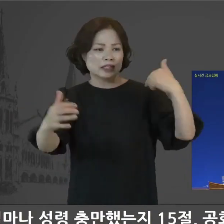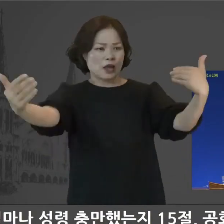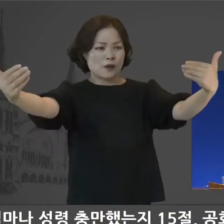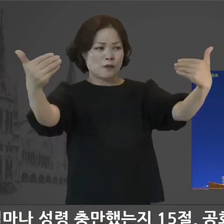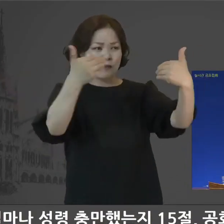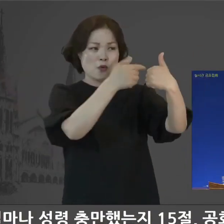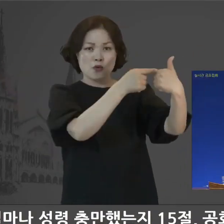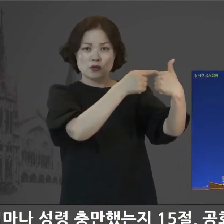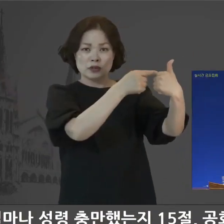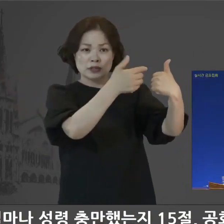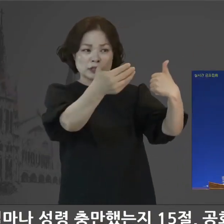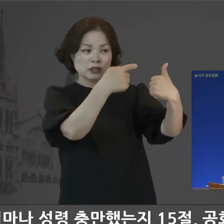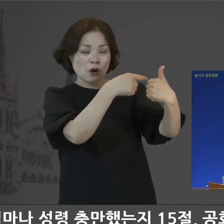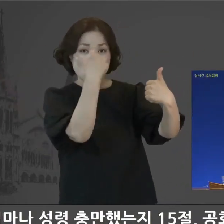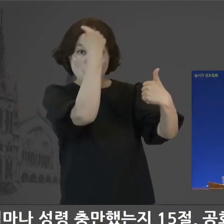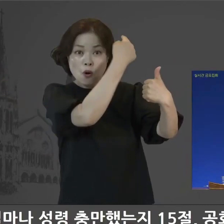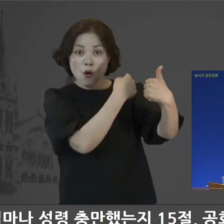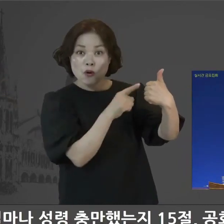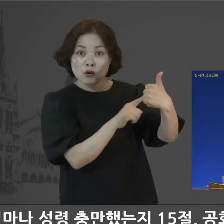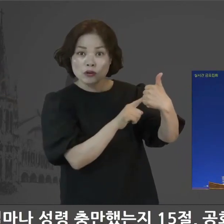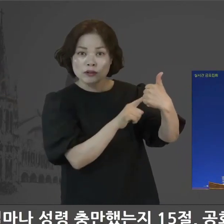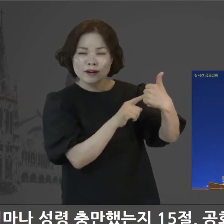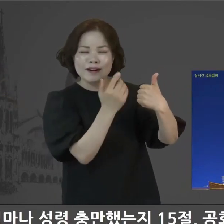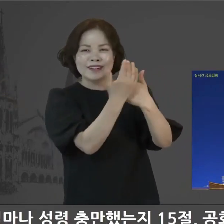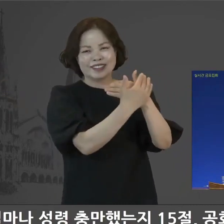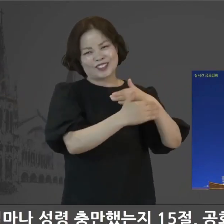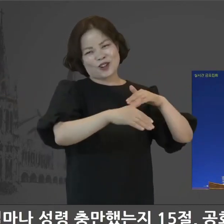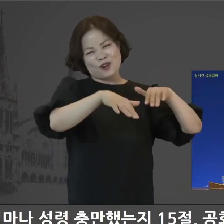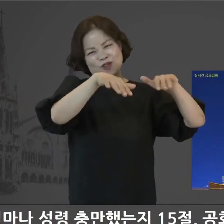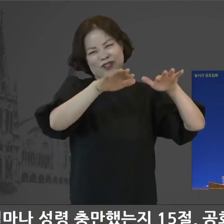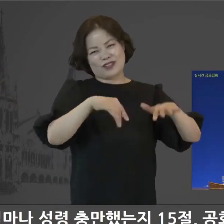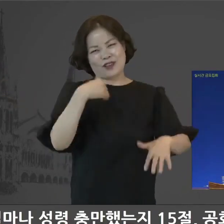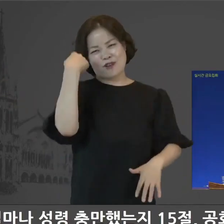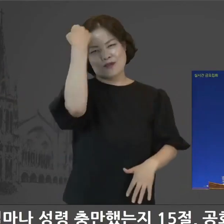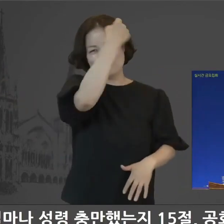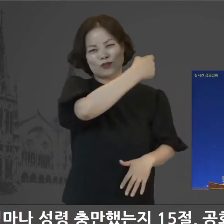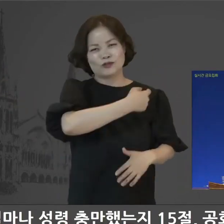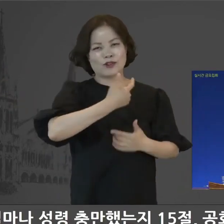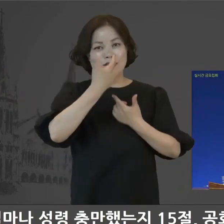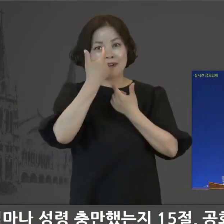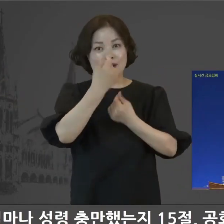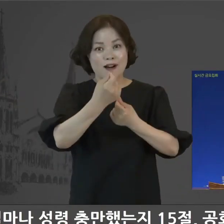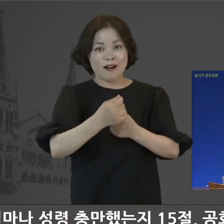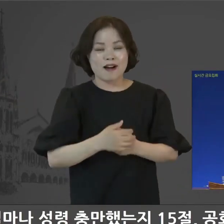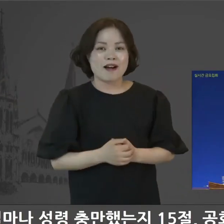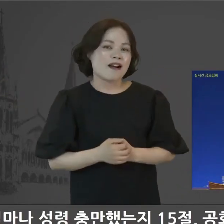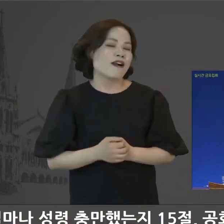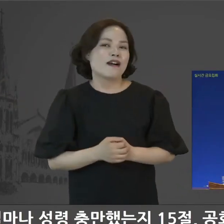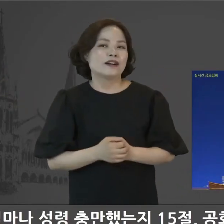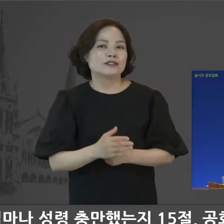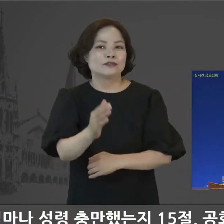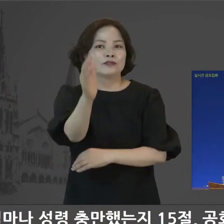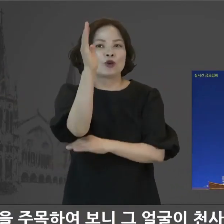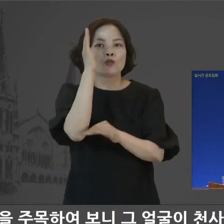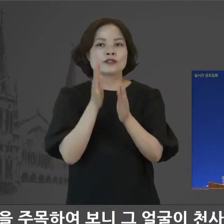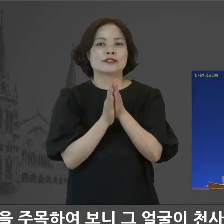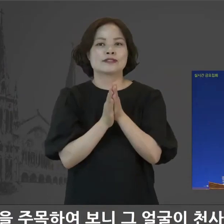주목하여 보니 그 얼굴이 천사의 얼굴과 같더라. 이러고 이제 설교를 시작하는